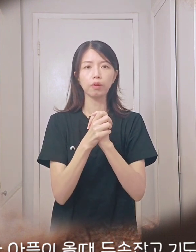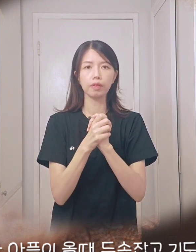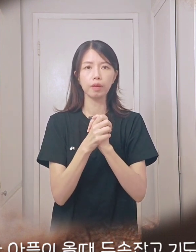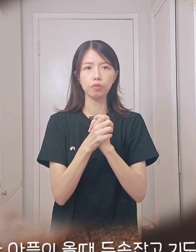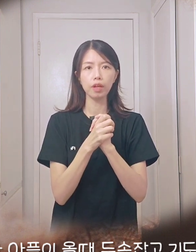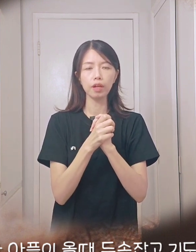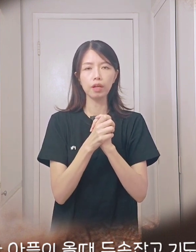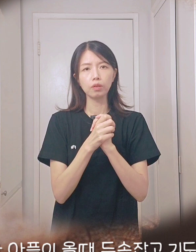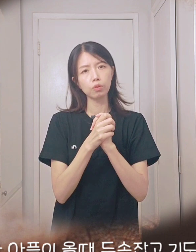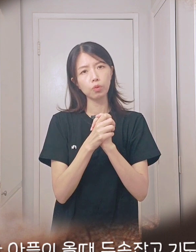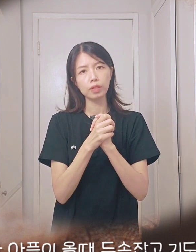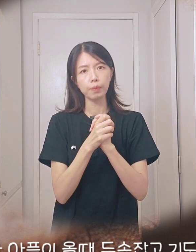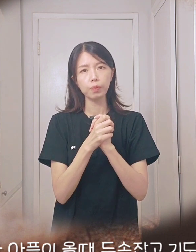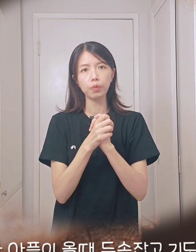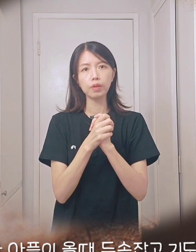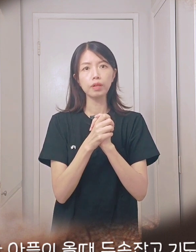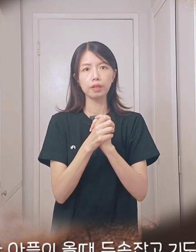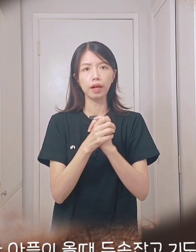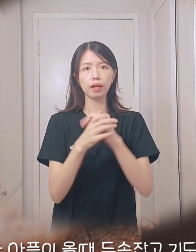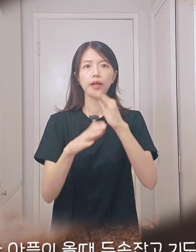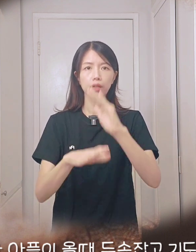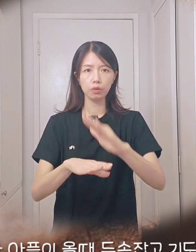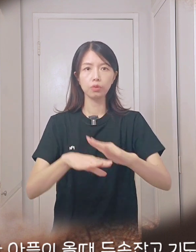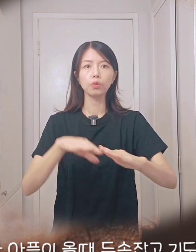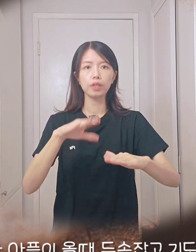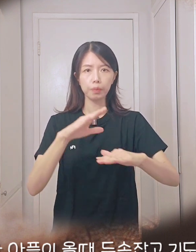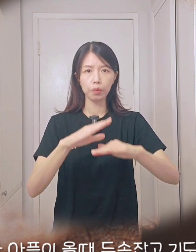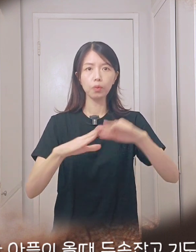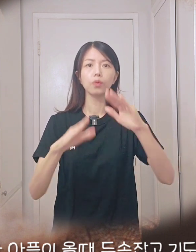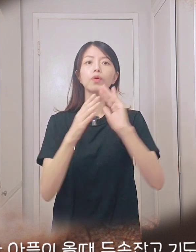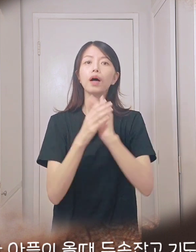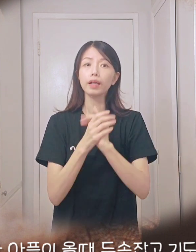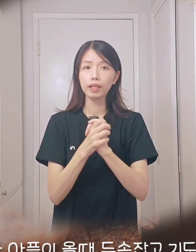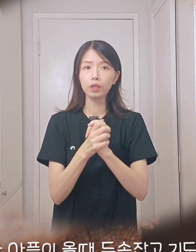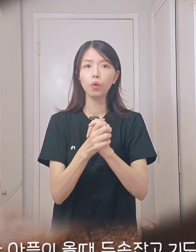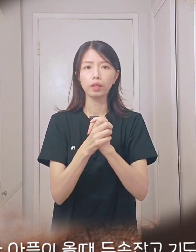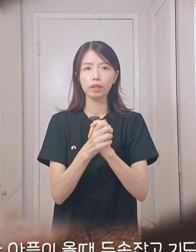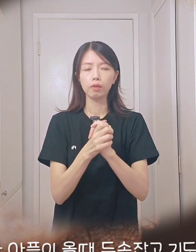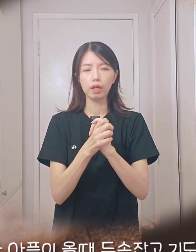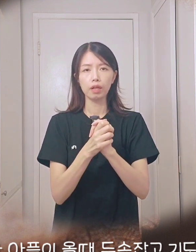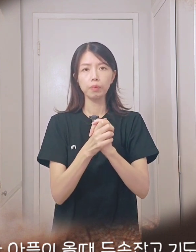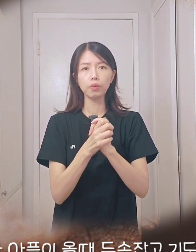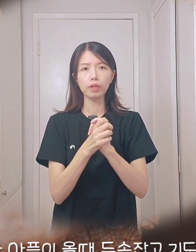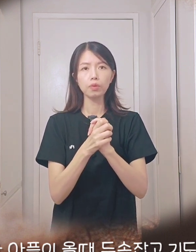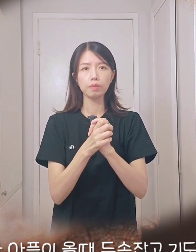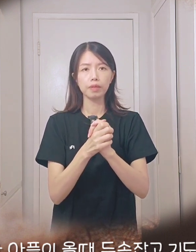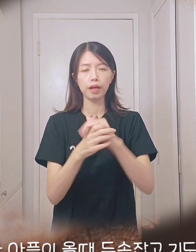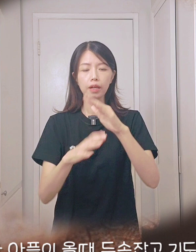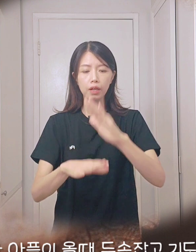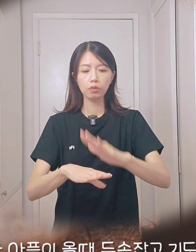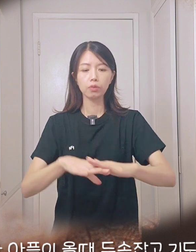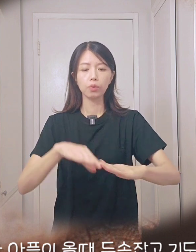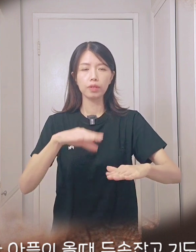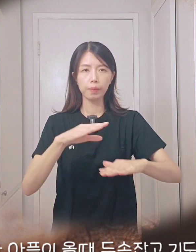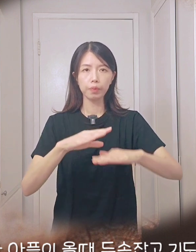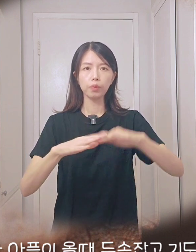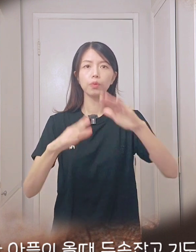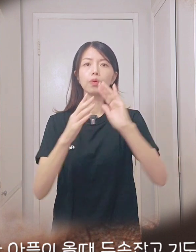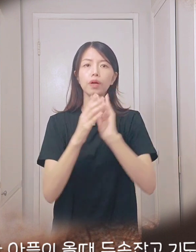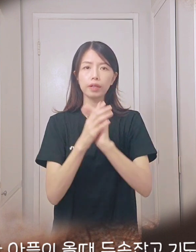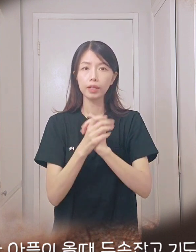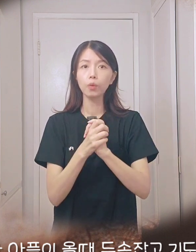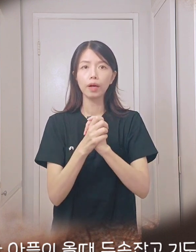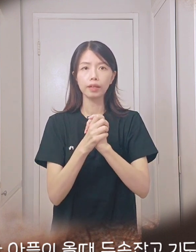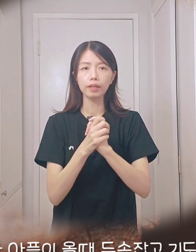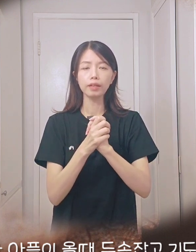거예요. 그렇기 때문에 두 손 잡고를 그냥 두 손 잡고 기도하는 이렇게 표현을 해줬습니다. 두 손